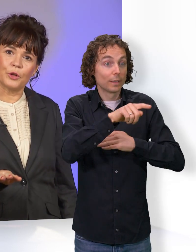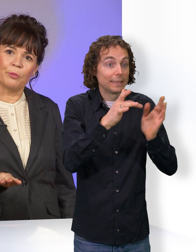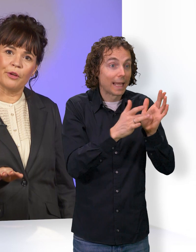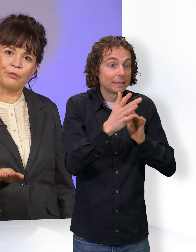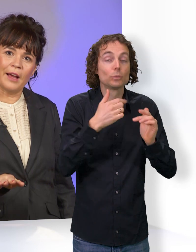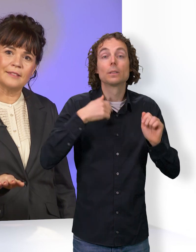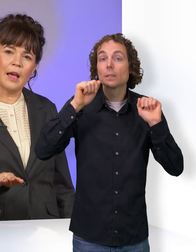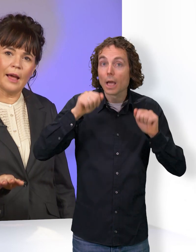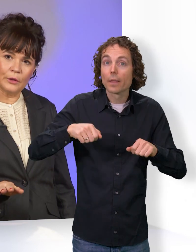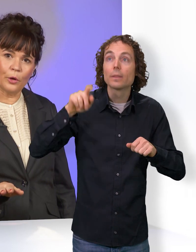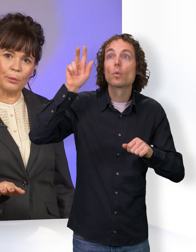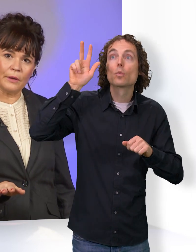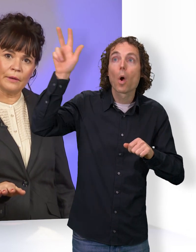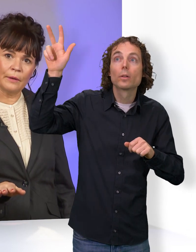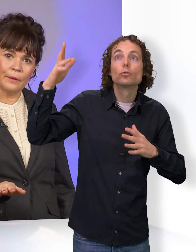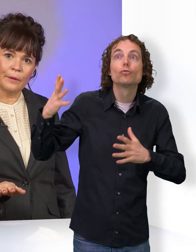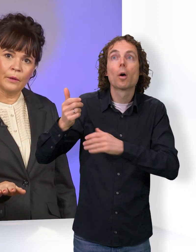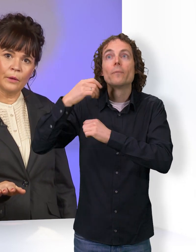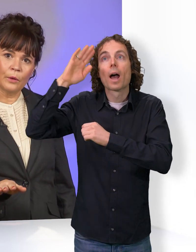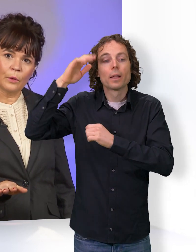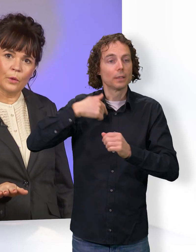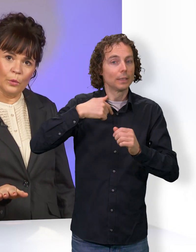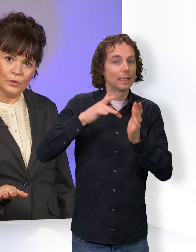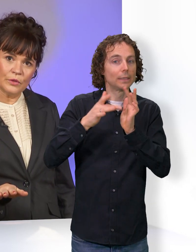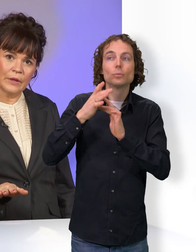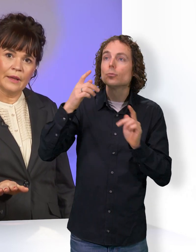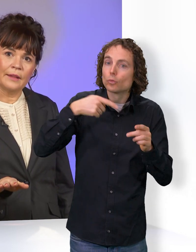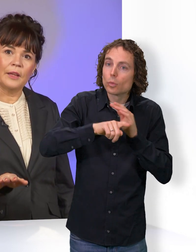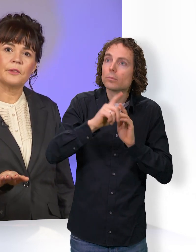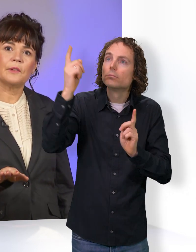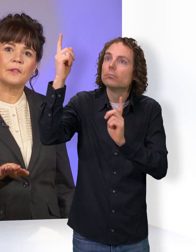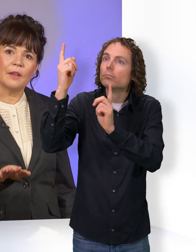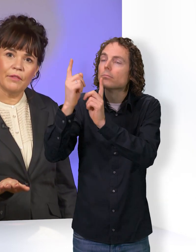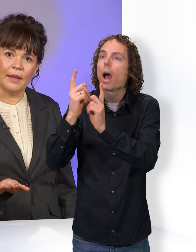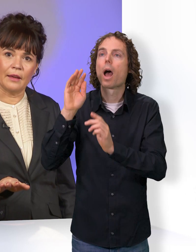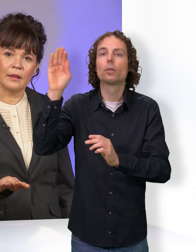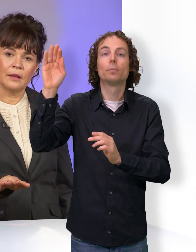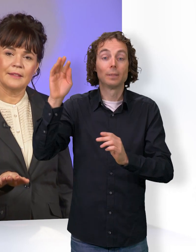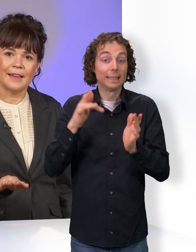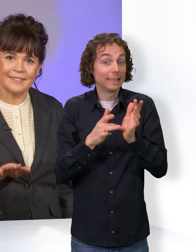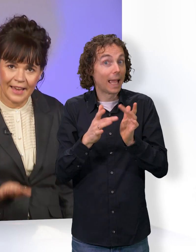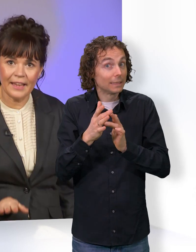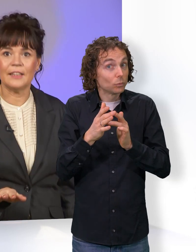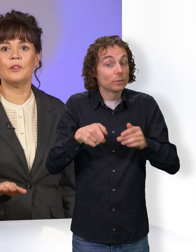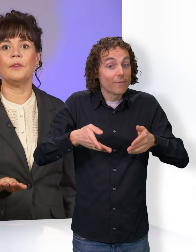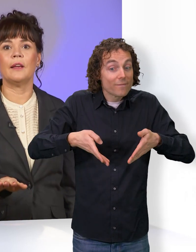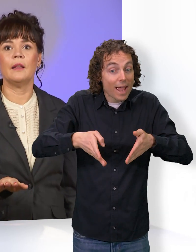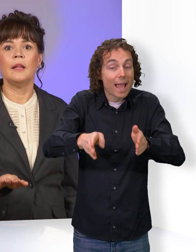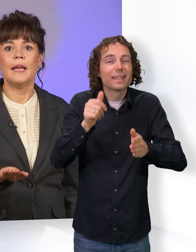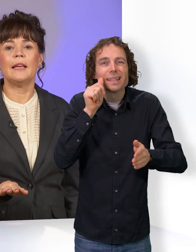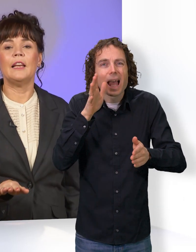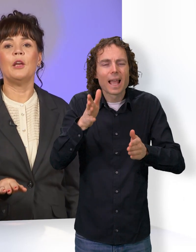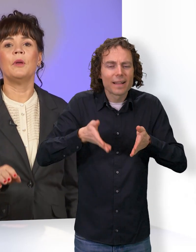Gott Schöpfer Vater ankommen. Und Jesus ist der Weg, der tägliche